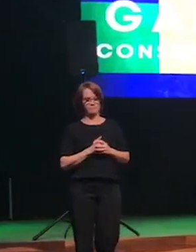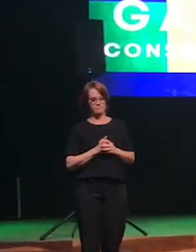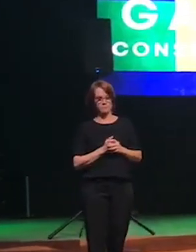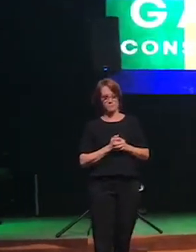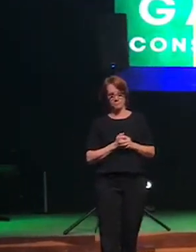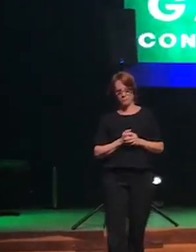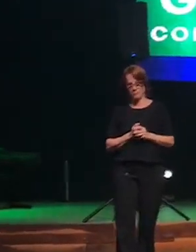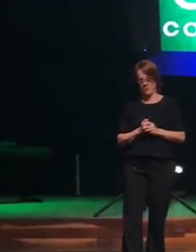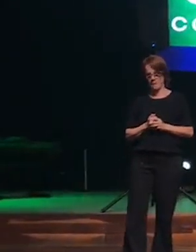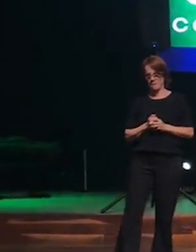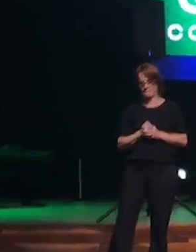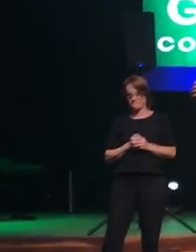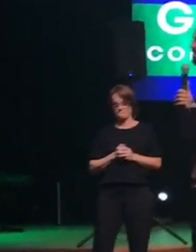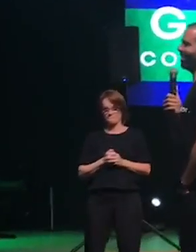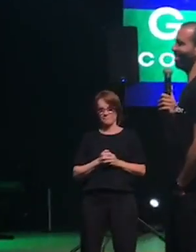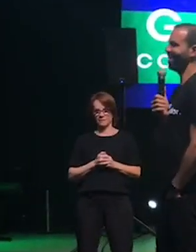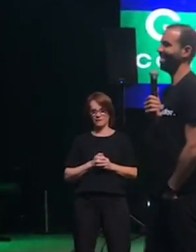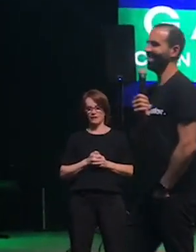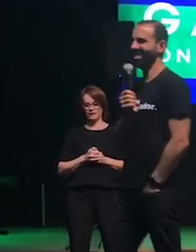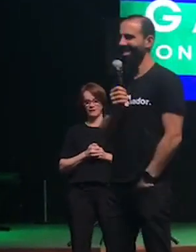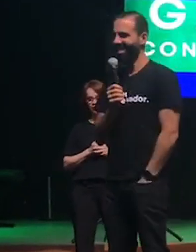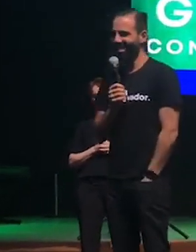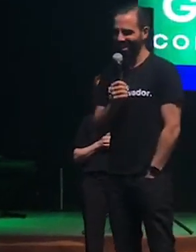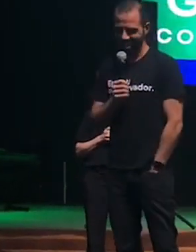alguém devolve seu dinheiro, eu não.